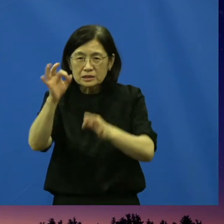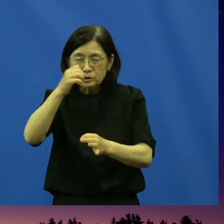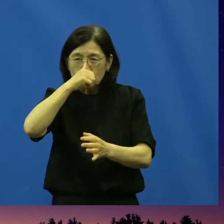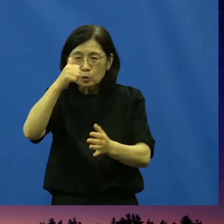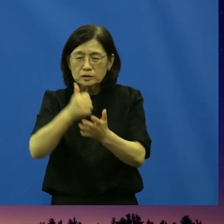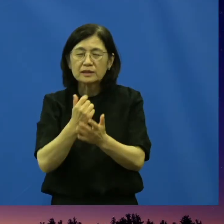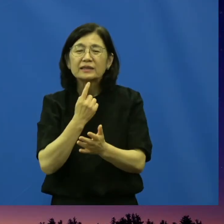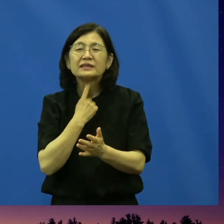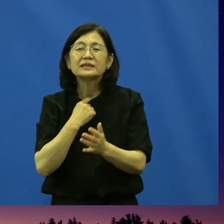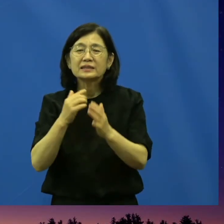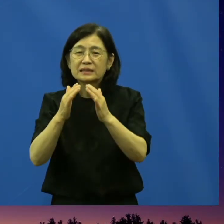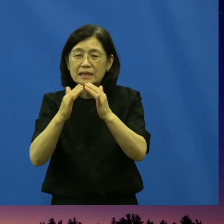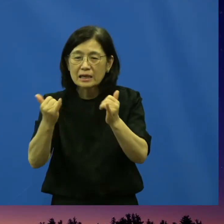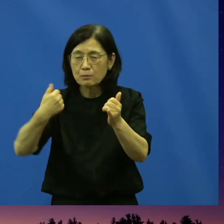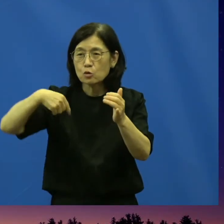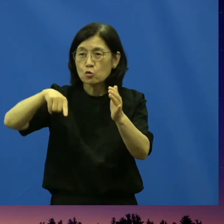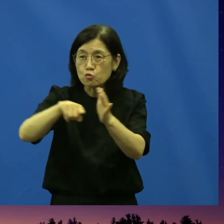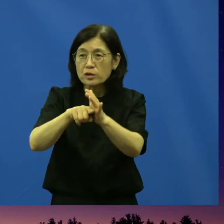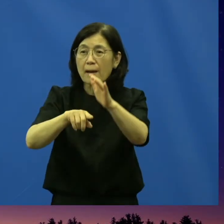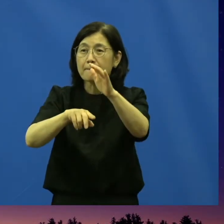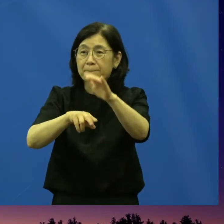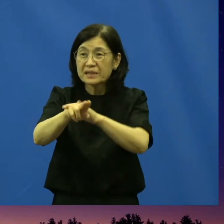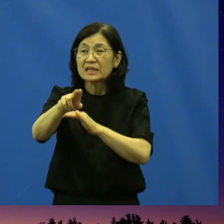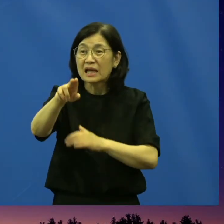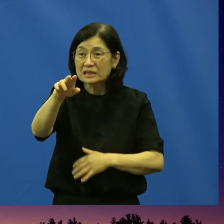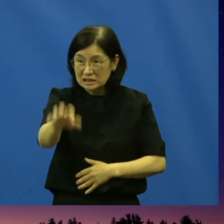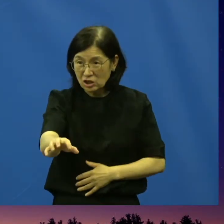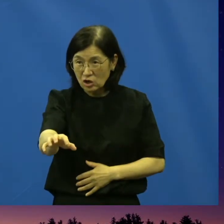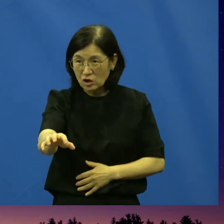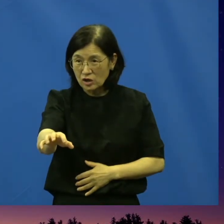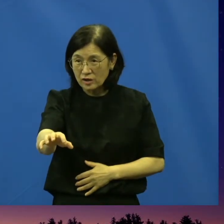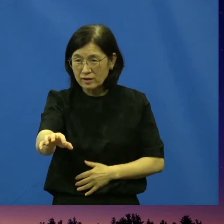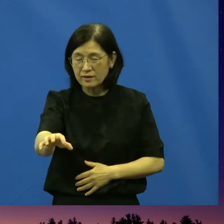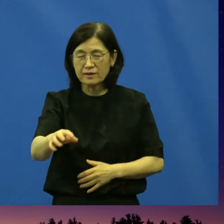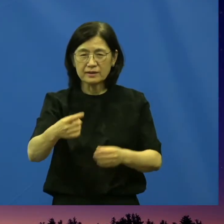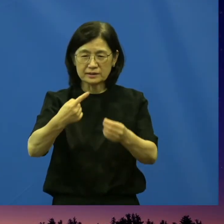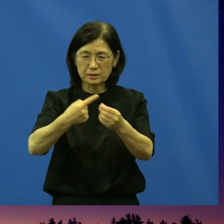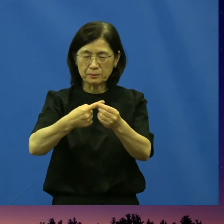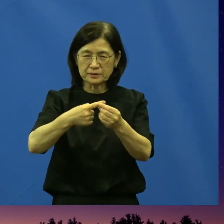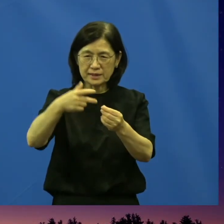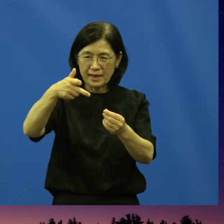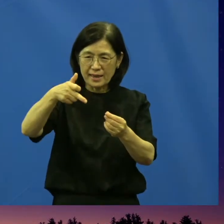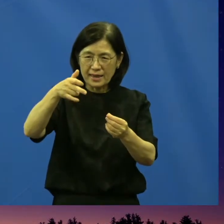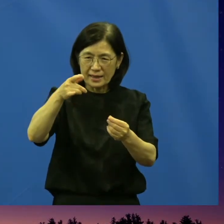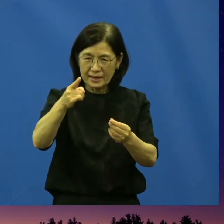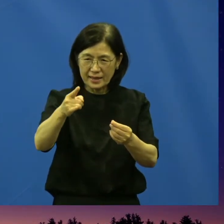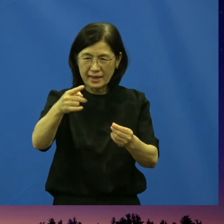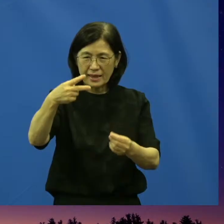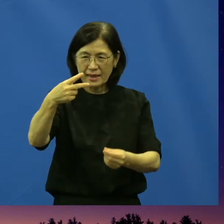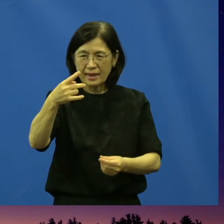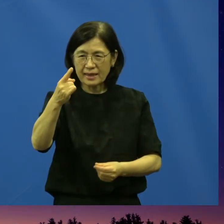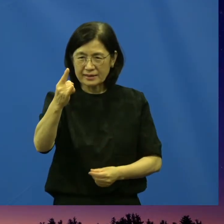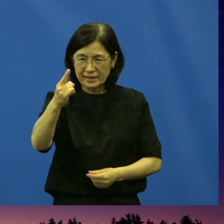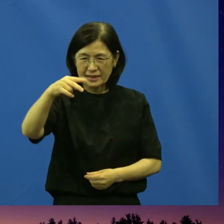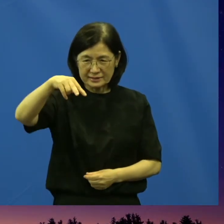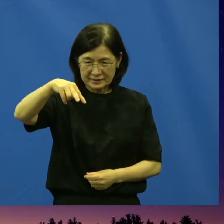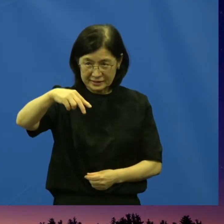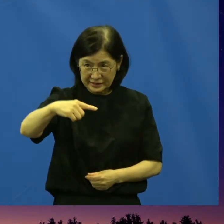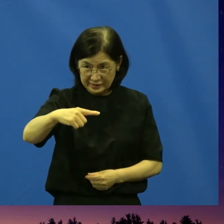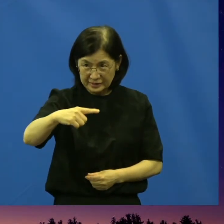자들을 위한 피난처다. 자, 여러분, 인간은 어쩔 수 없이 죄를 짓습니다. 우리는 일평생 죄를 짓고